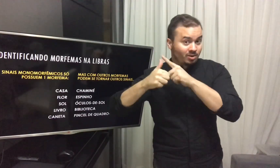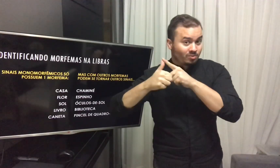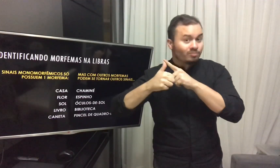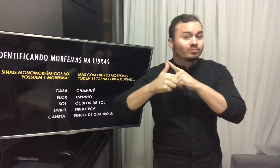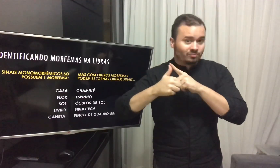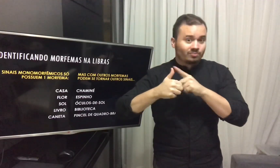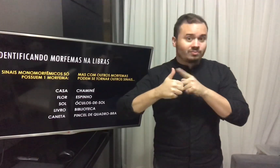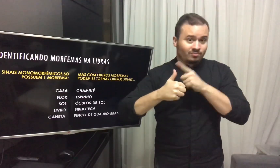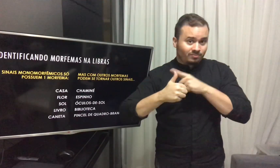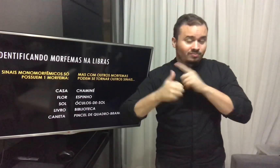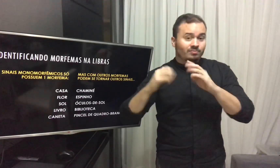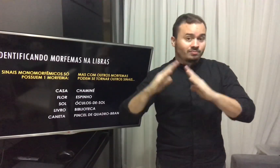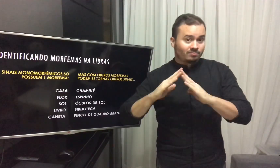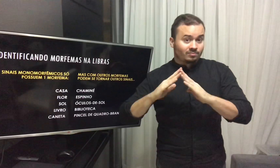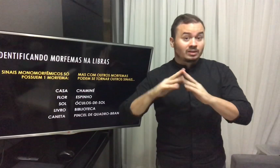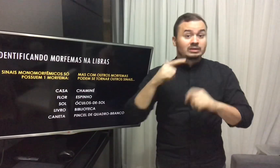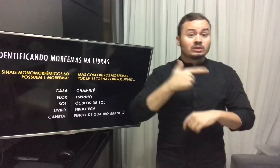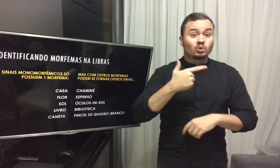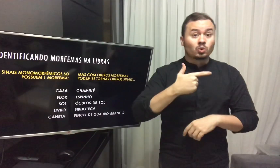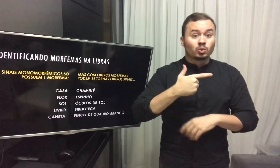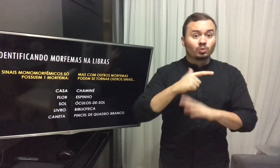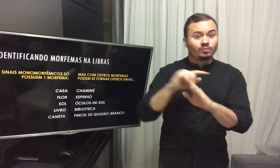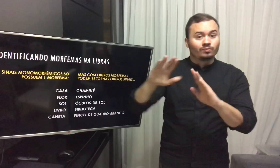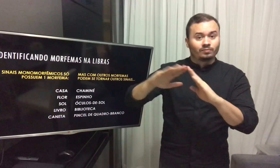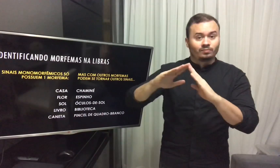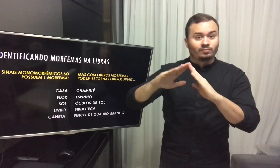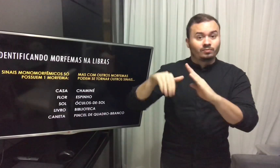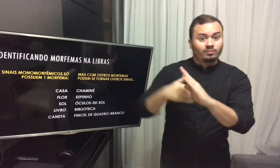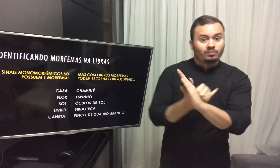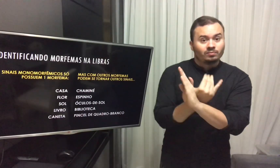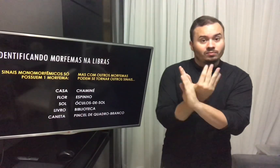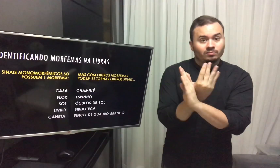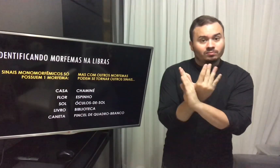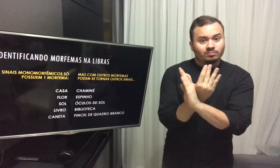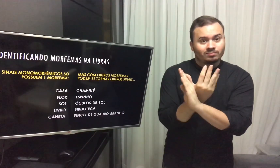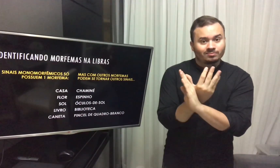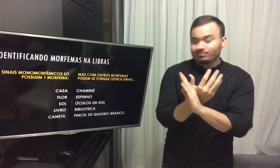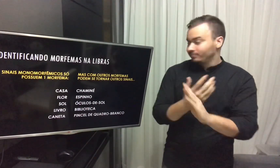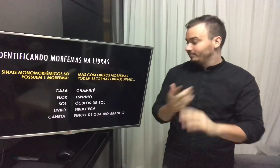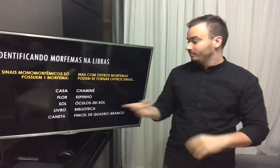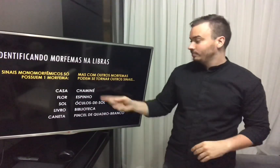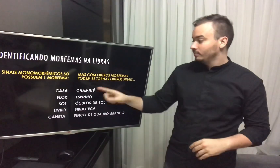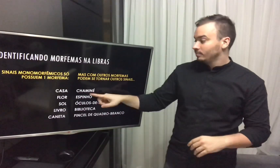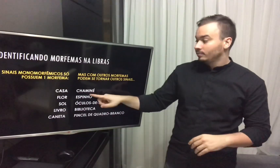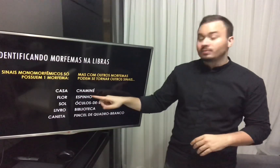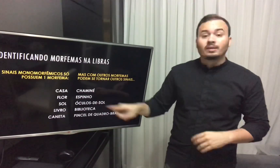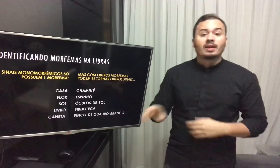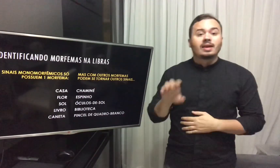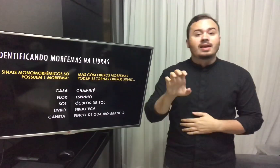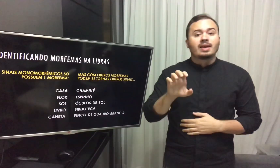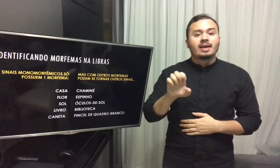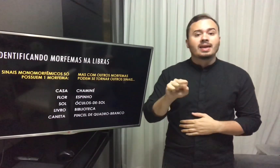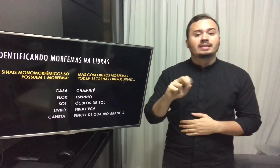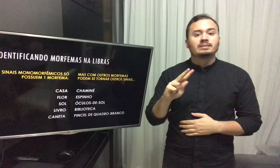Então, primeiro eu faço o sinal de casa e depois eu faço esse sinal aqui no telhado da casa.